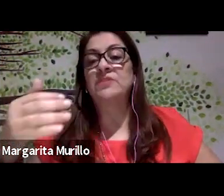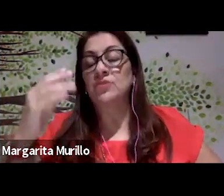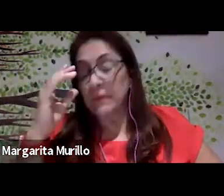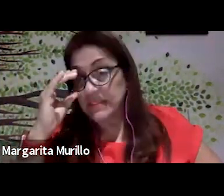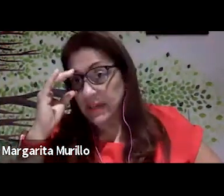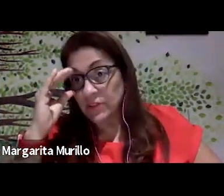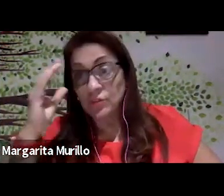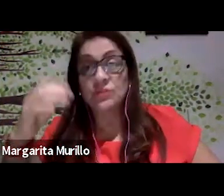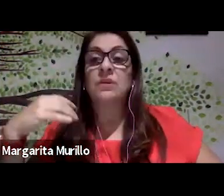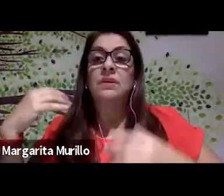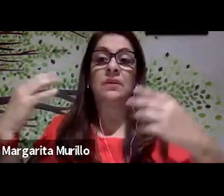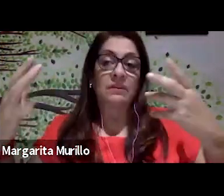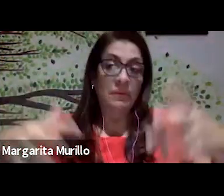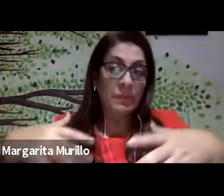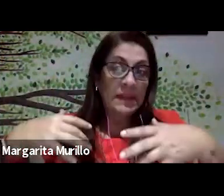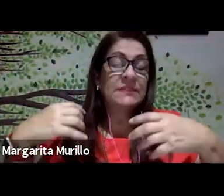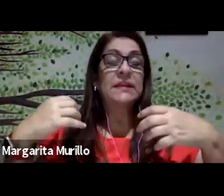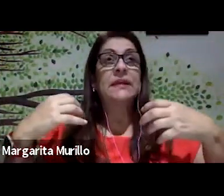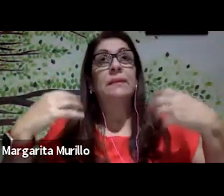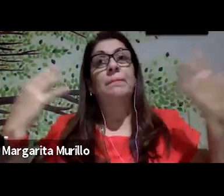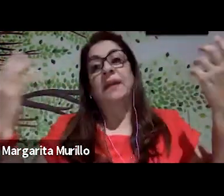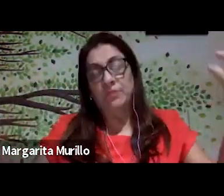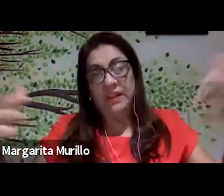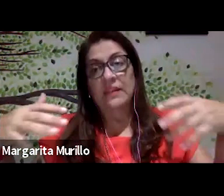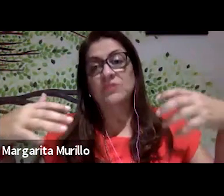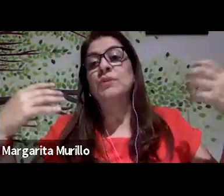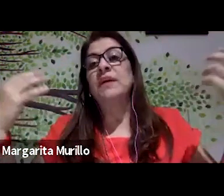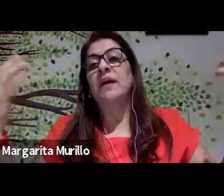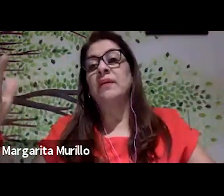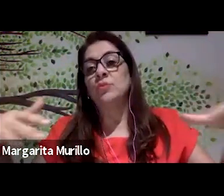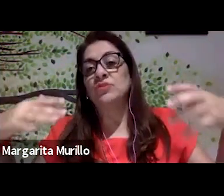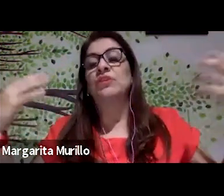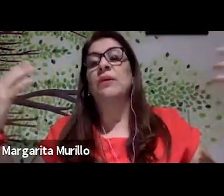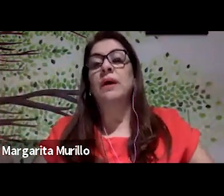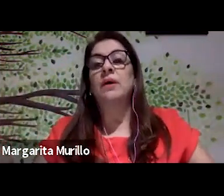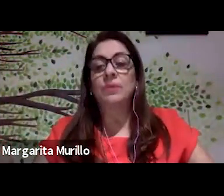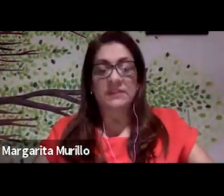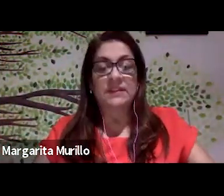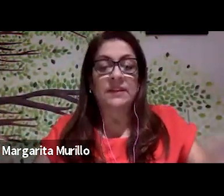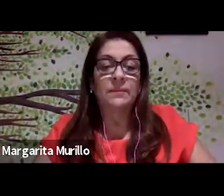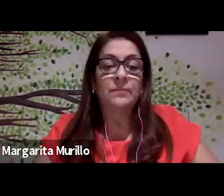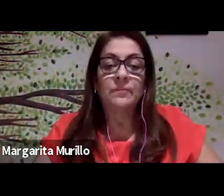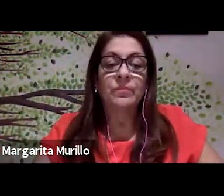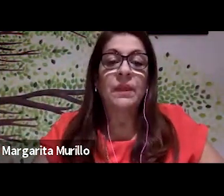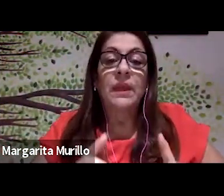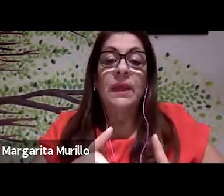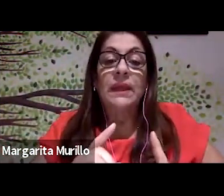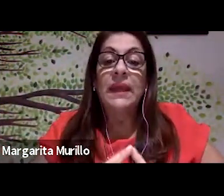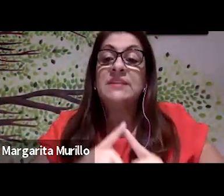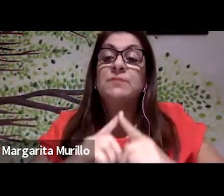nuestros espacios más cercanos las familias Para apoyar a las comunidades nuestro trabajo etcétera